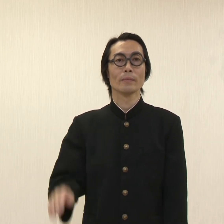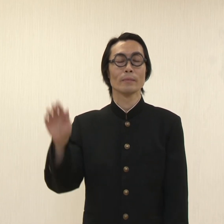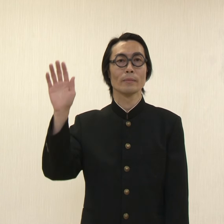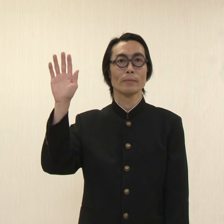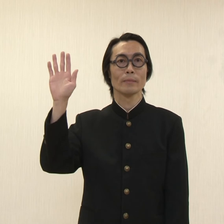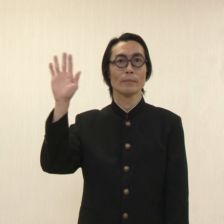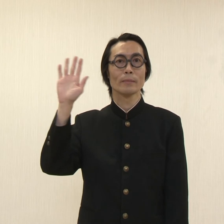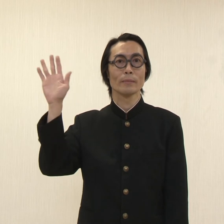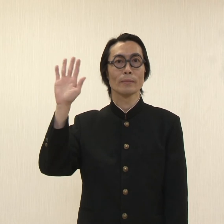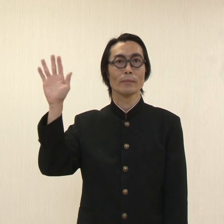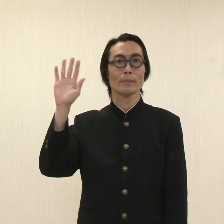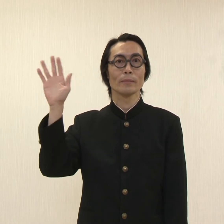さようなら、